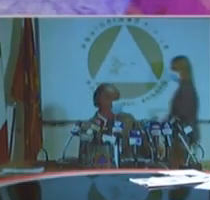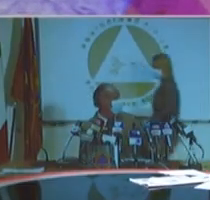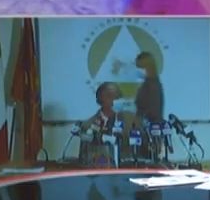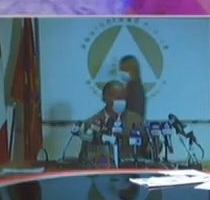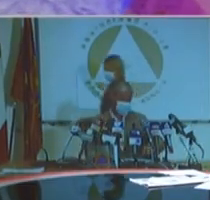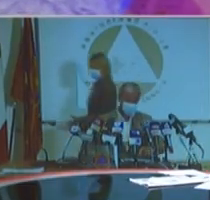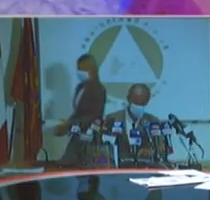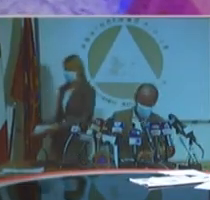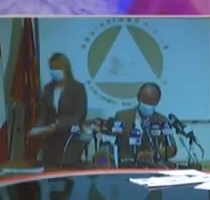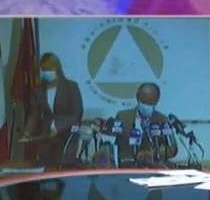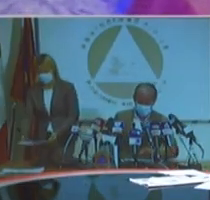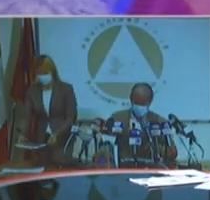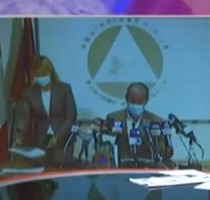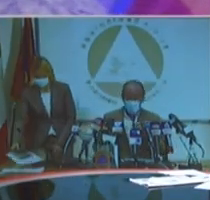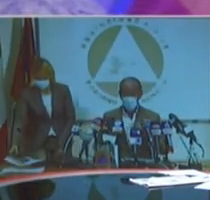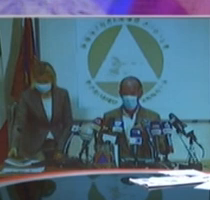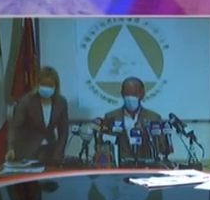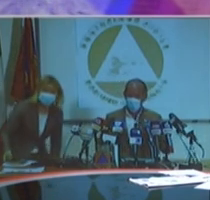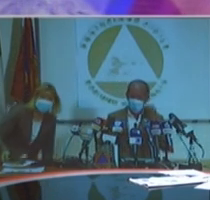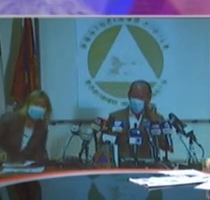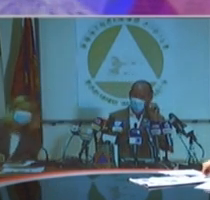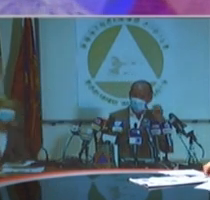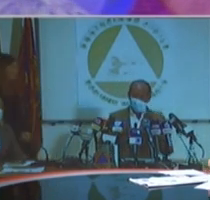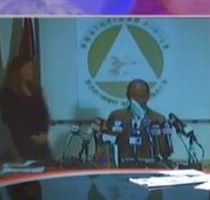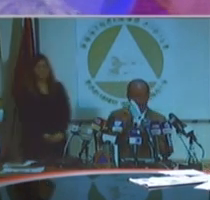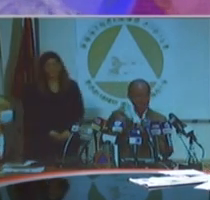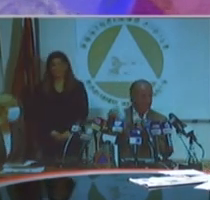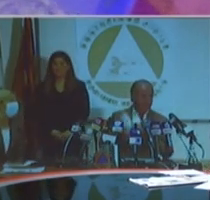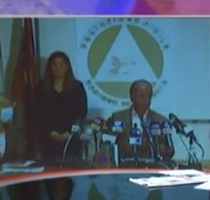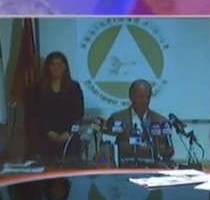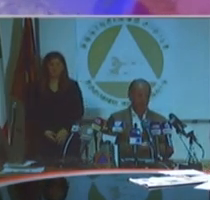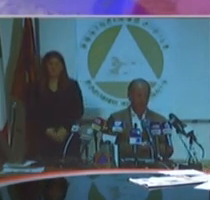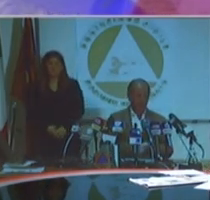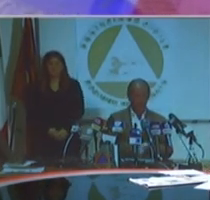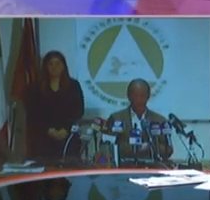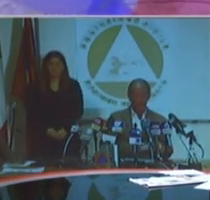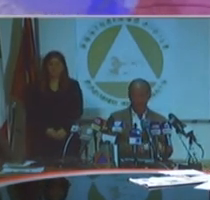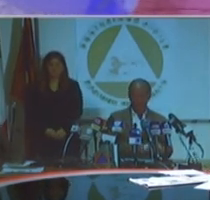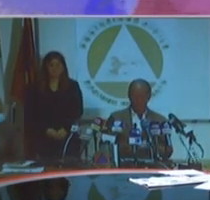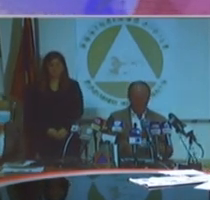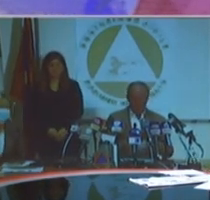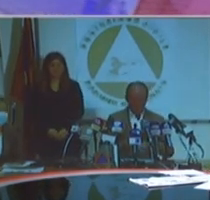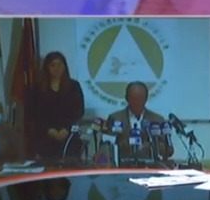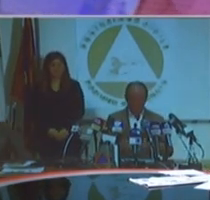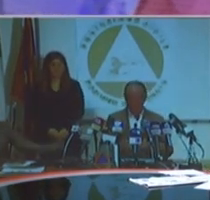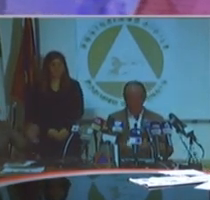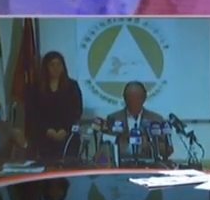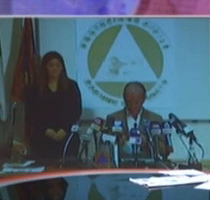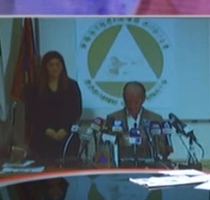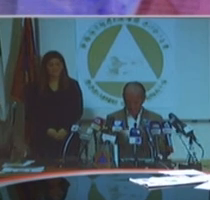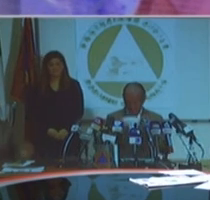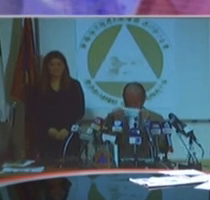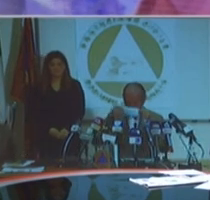Veneto innovativo che parta dagli assi che citavo prima. Per il Veneto vale ancora di più. Ferrari, grazie davvero,